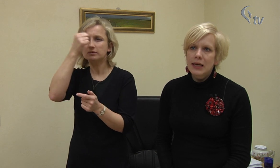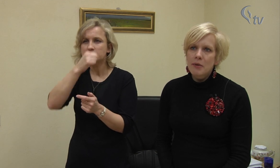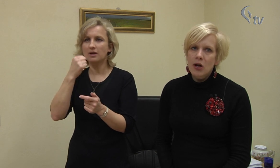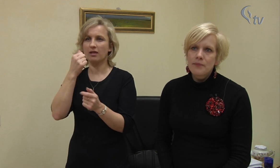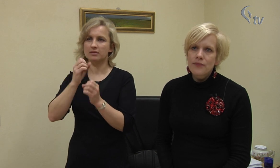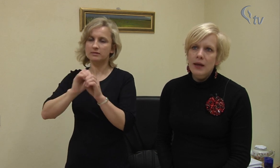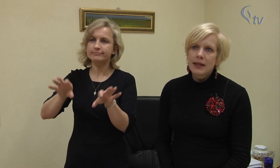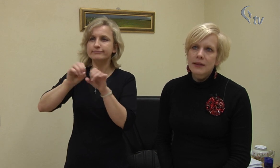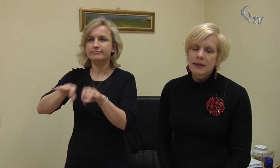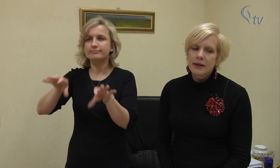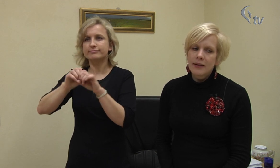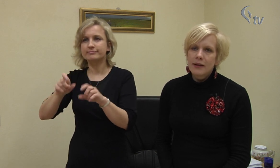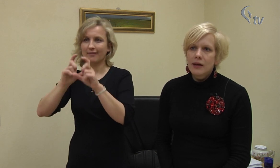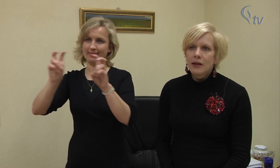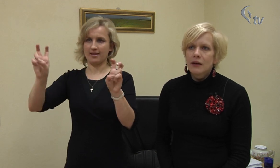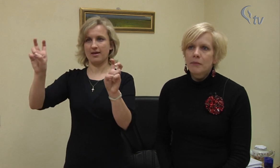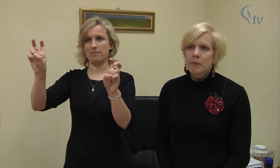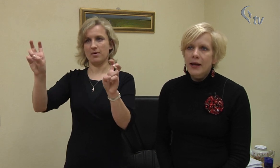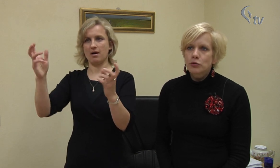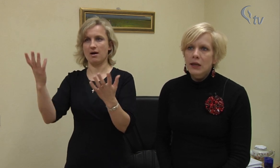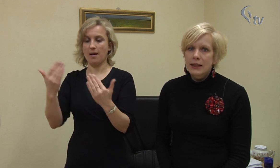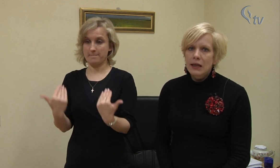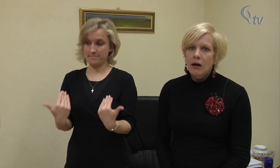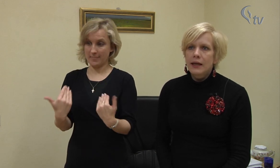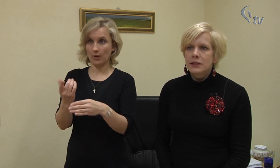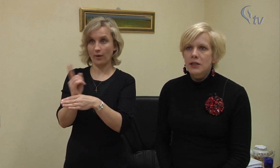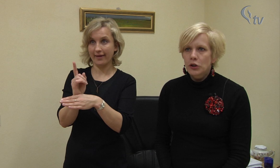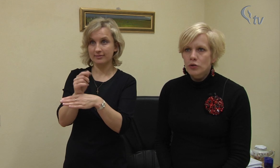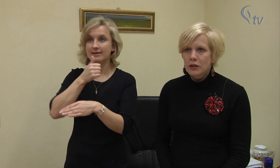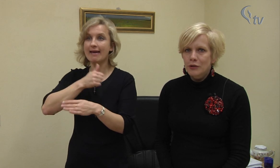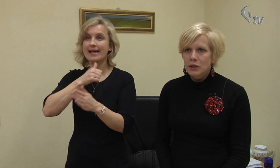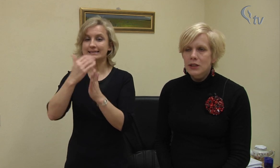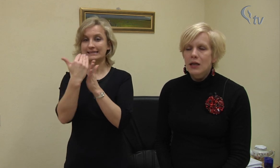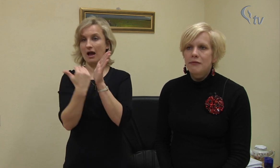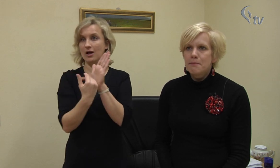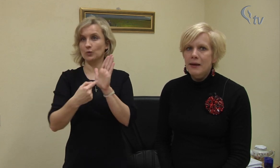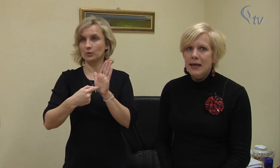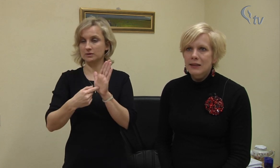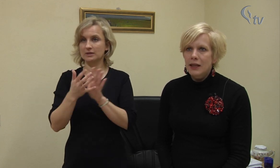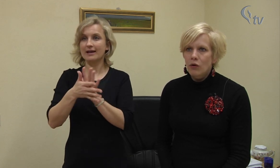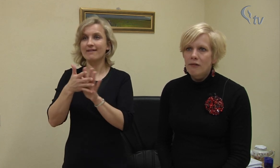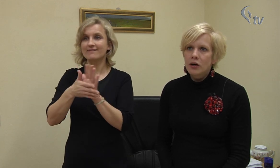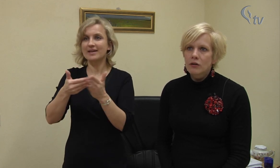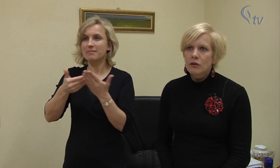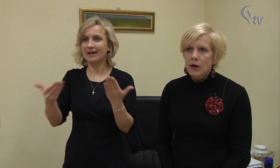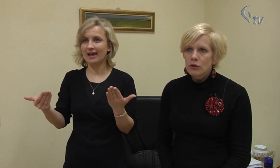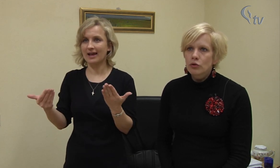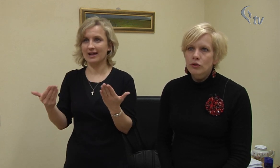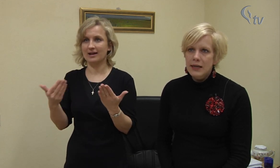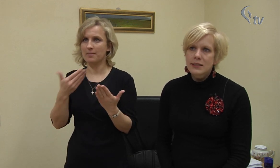teemal, et praegusel hetkel Eesti seadusandluses viipekeelt ei ole väga öeldud konkreetselt,